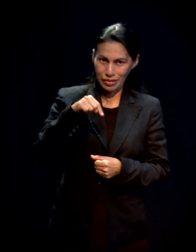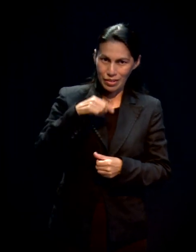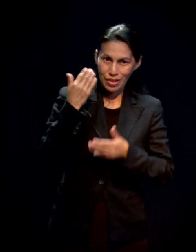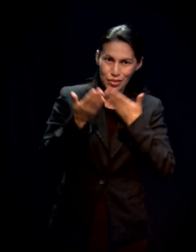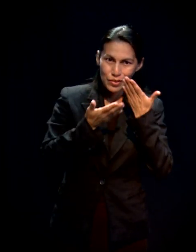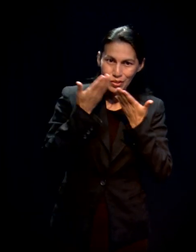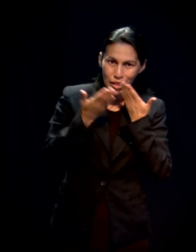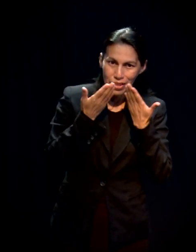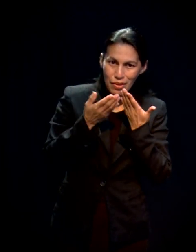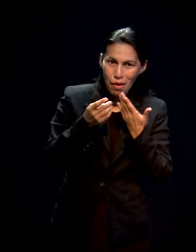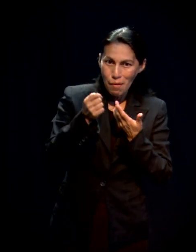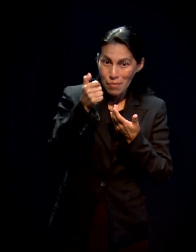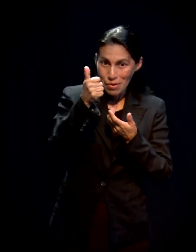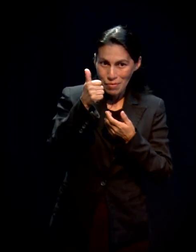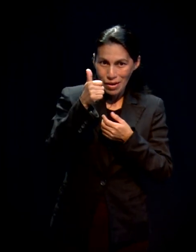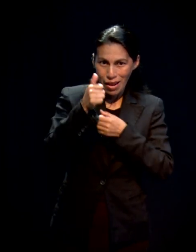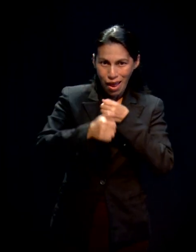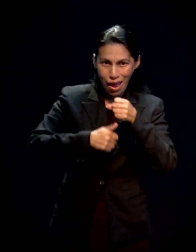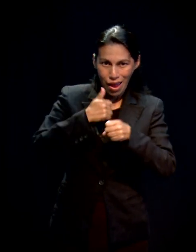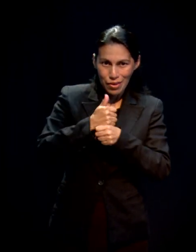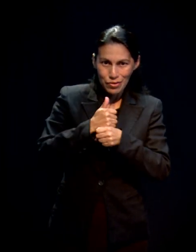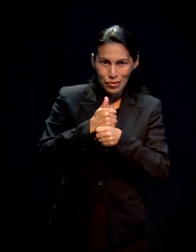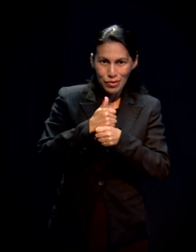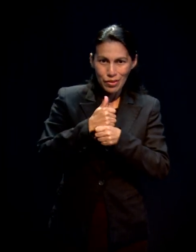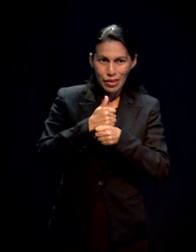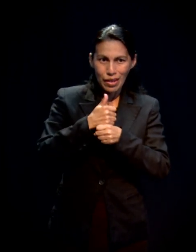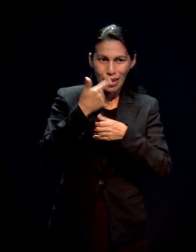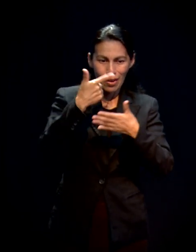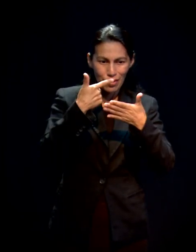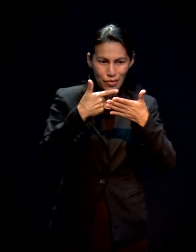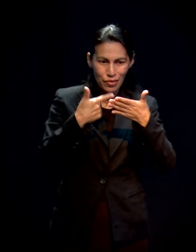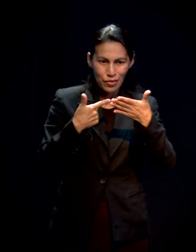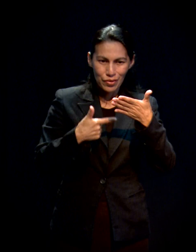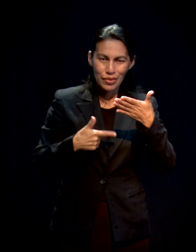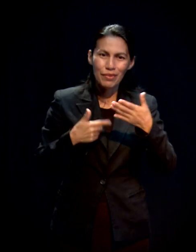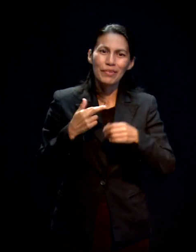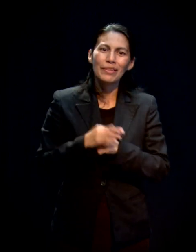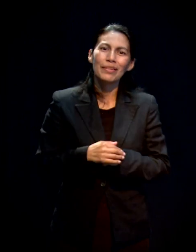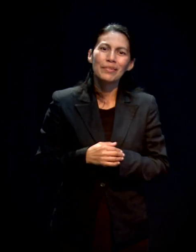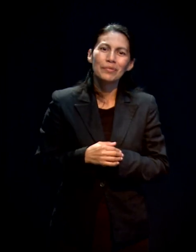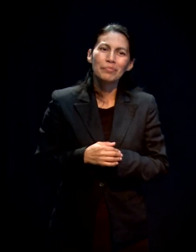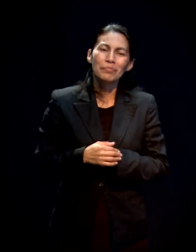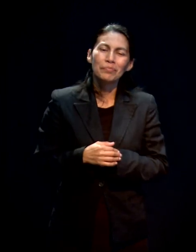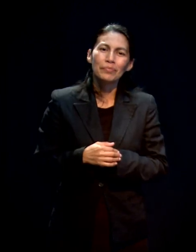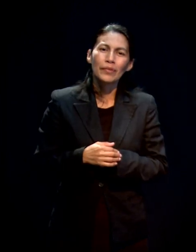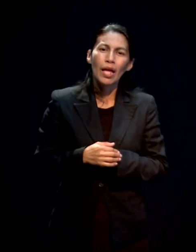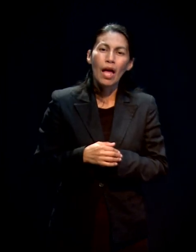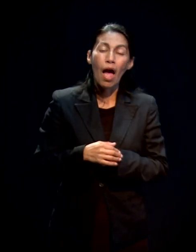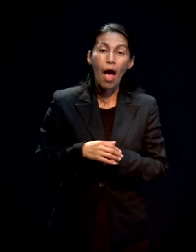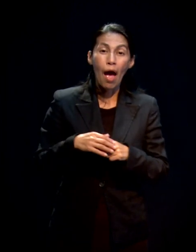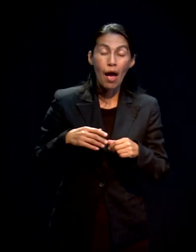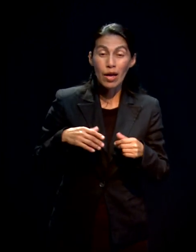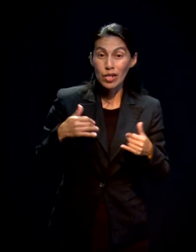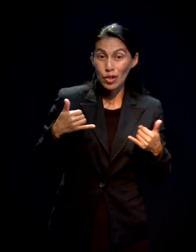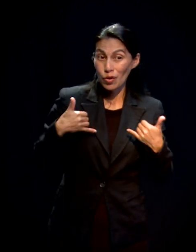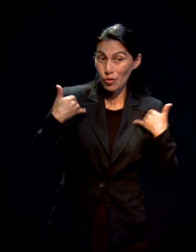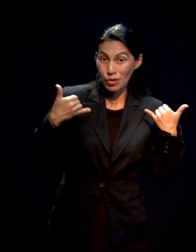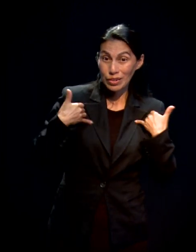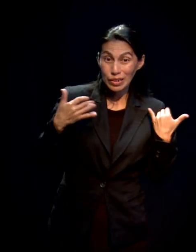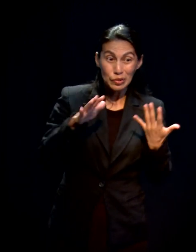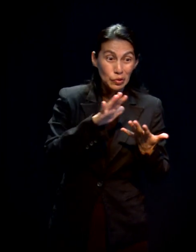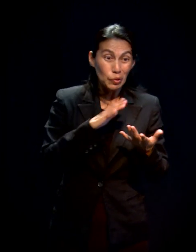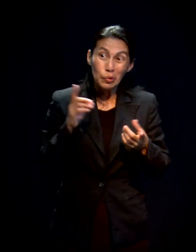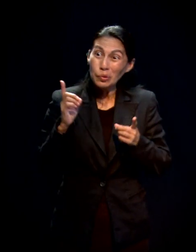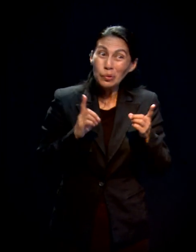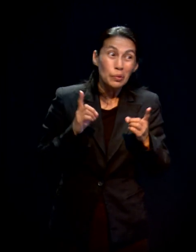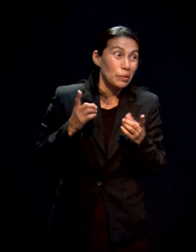aquí estudiando es en mi primer año de contabilidad entonces llegó el momento de cuando todos los chicos no saben